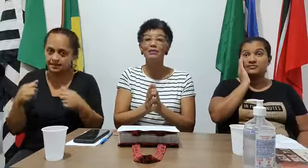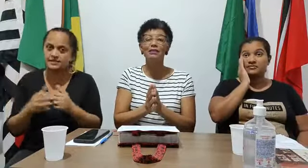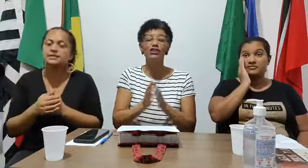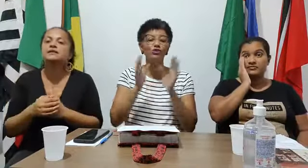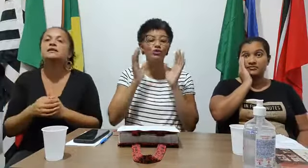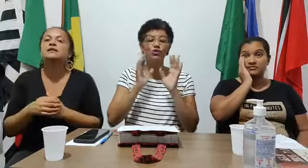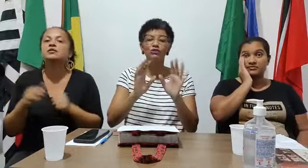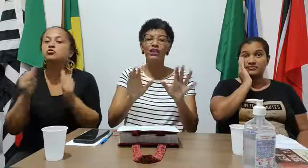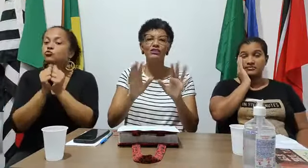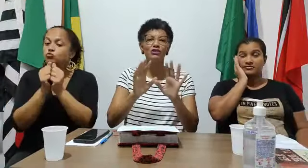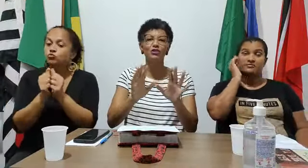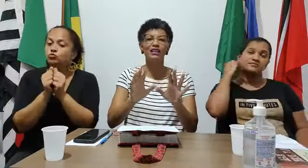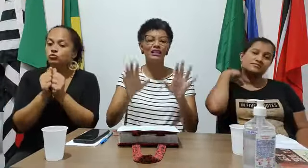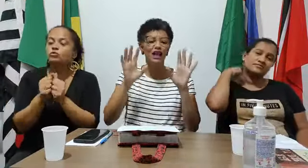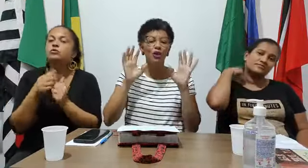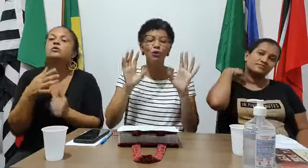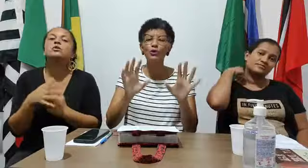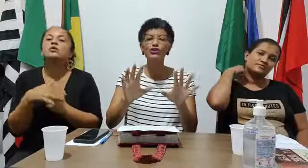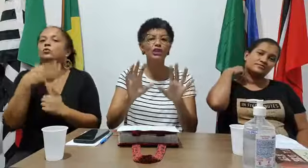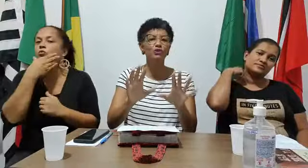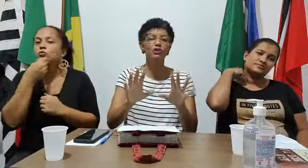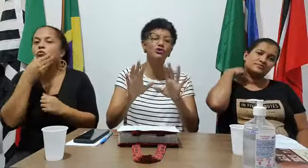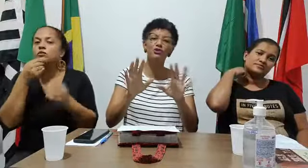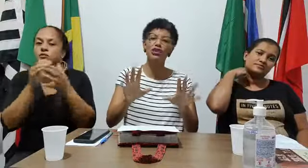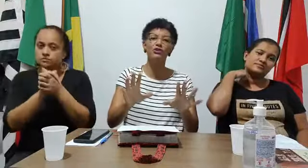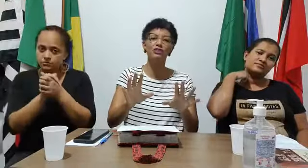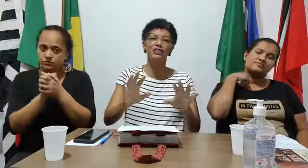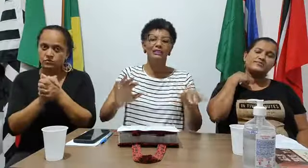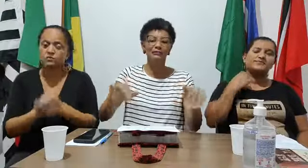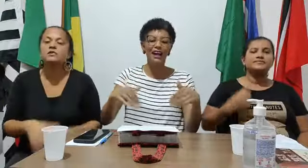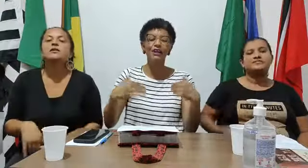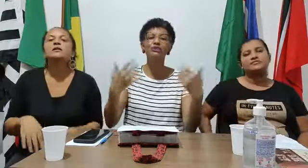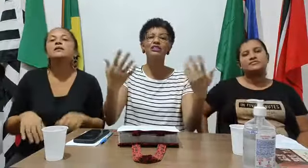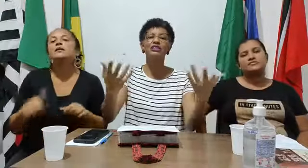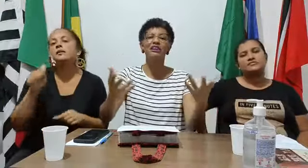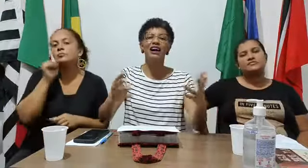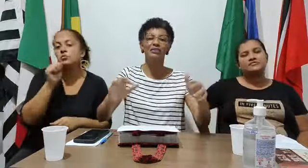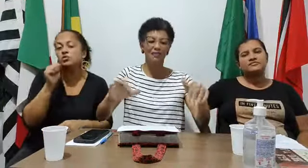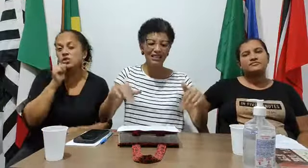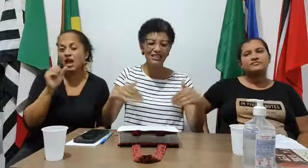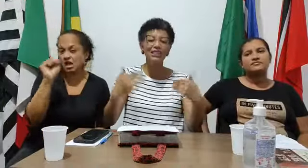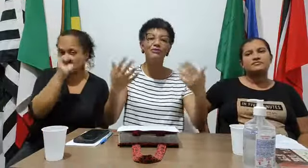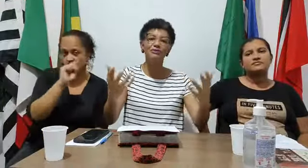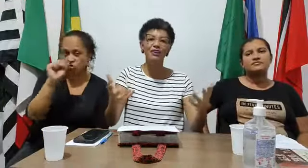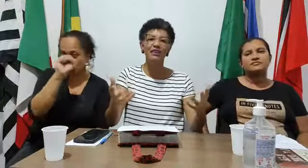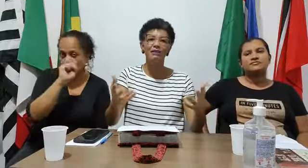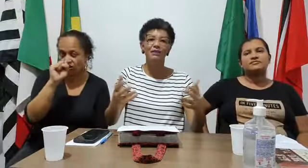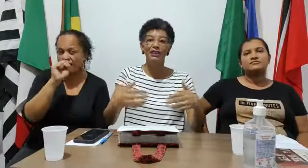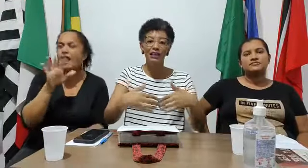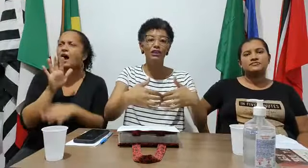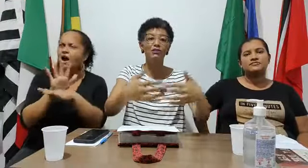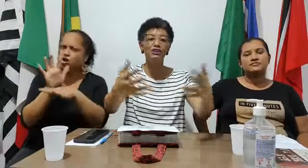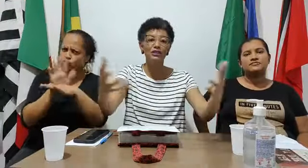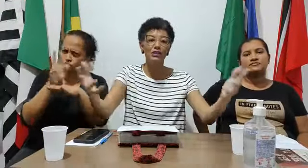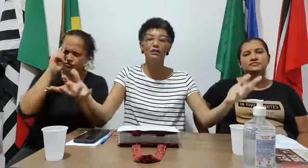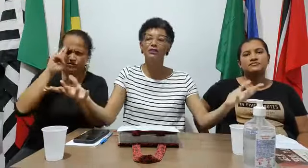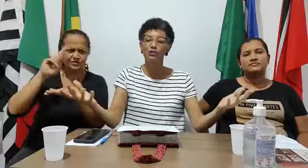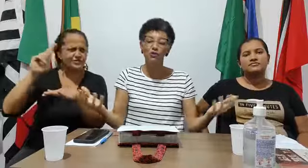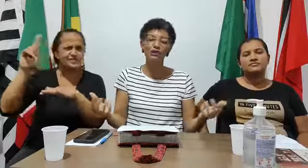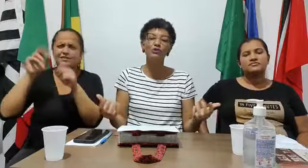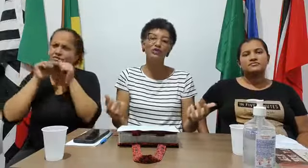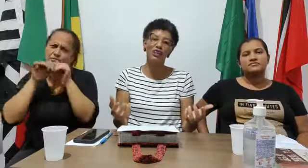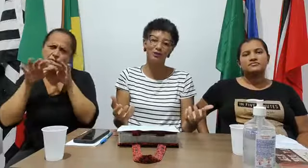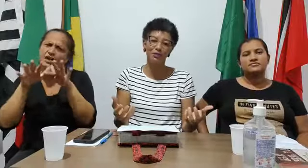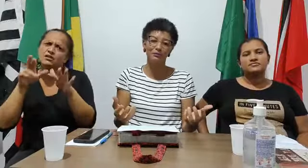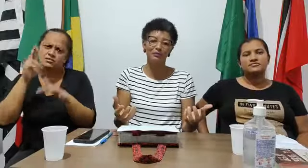solteiras, a Bíblia diz que as solteiras, cuide das coisas do Senhor, vai auxiliar, vai servir naquilo que diz respeito às